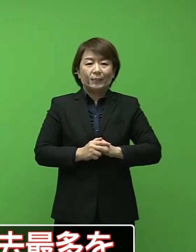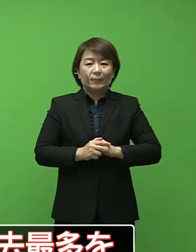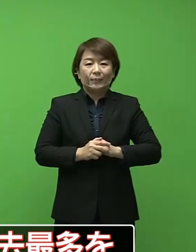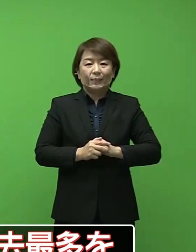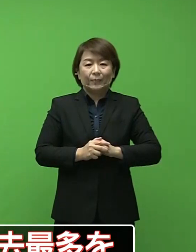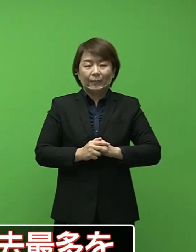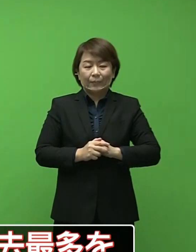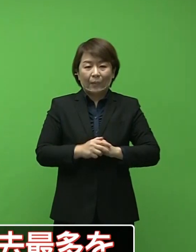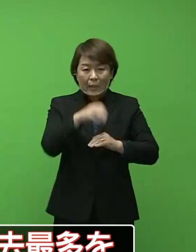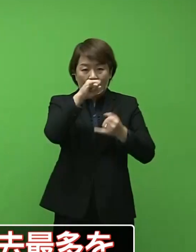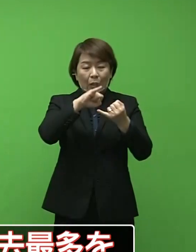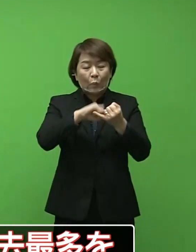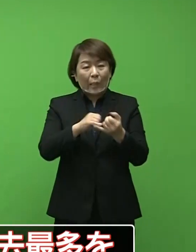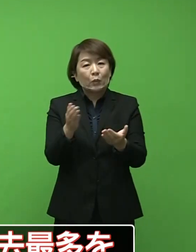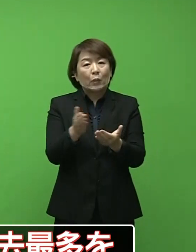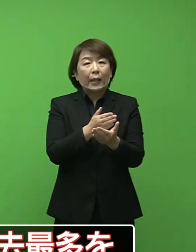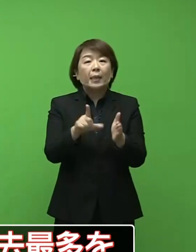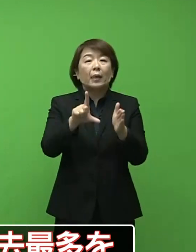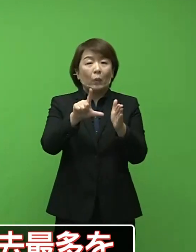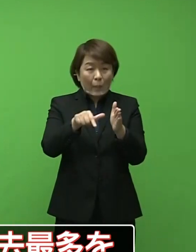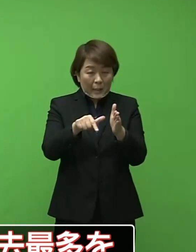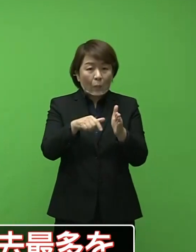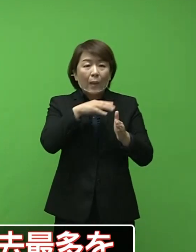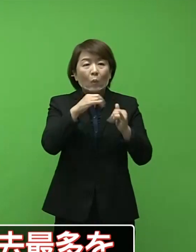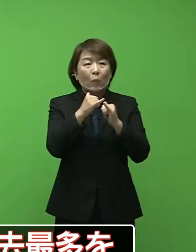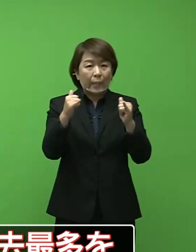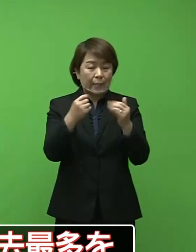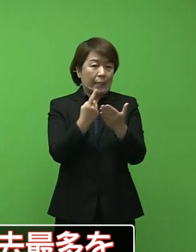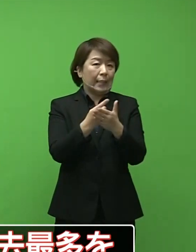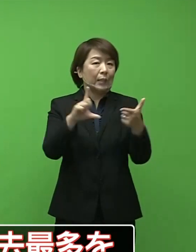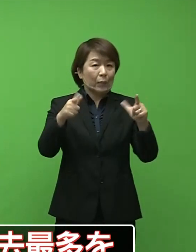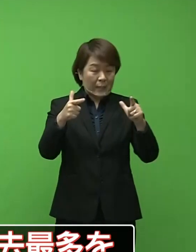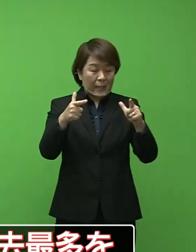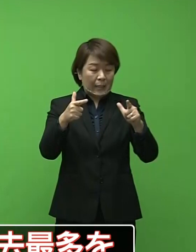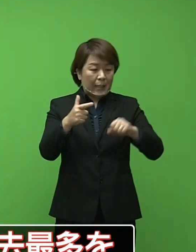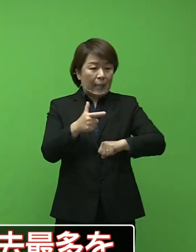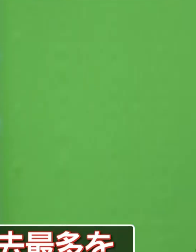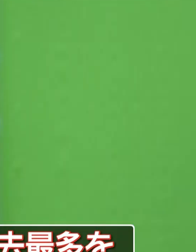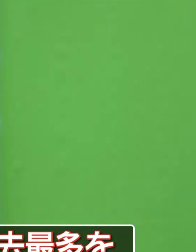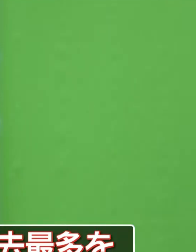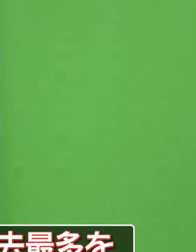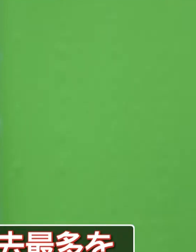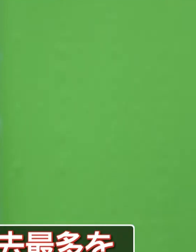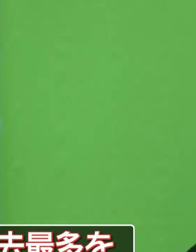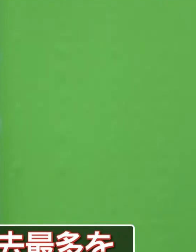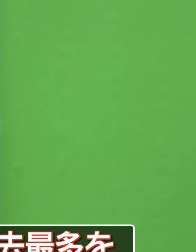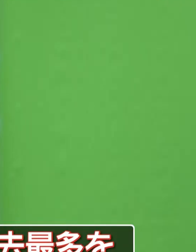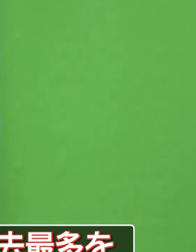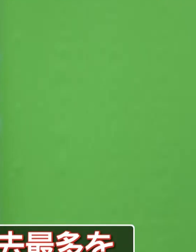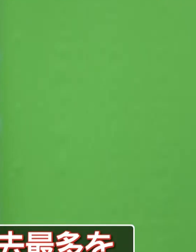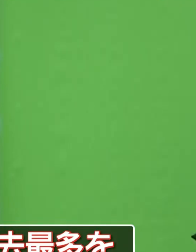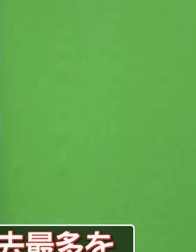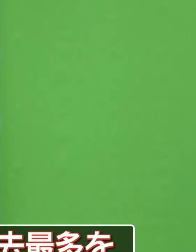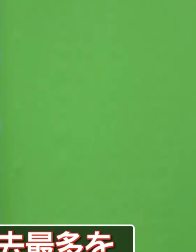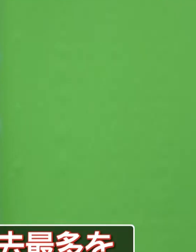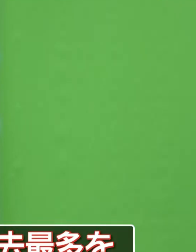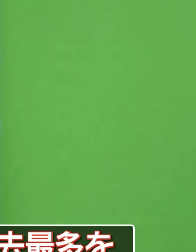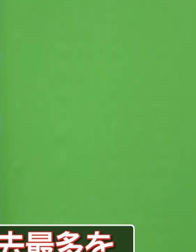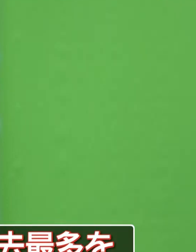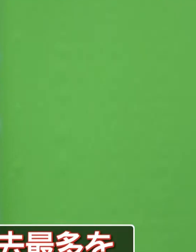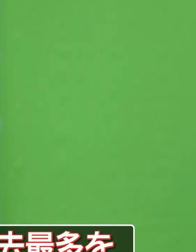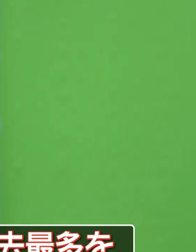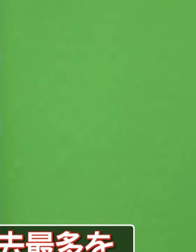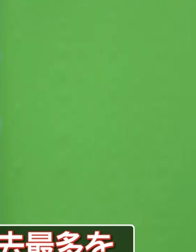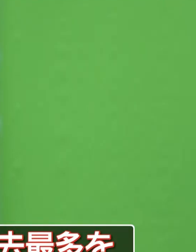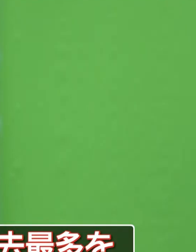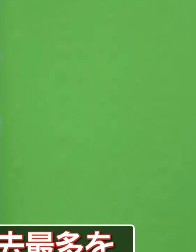数が過去最多の千人を超える見込みであることを明らかにしました昨日は717人で過去